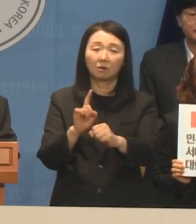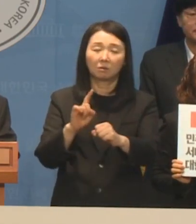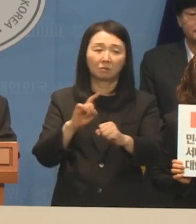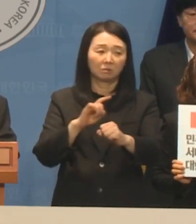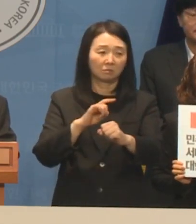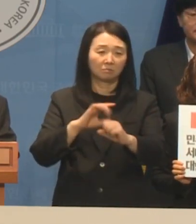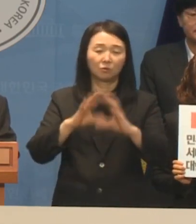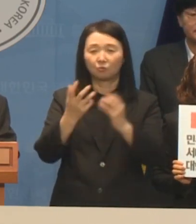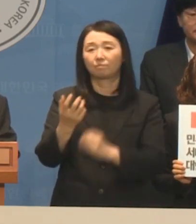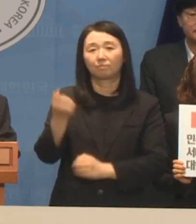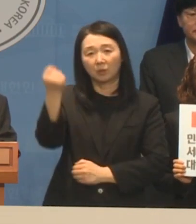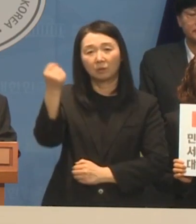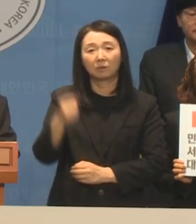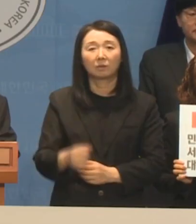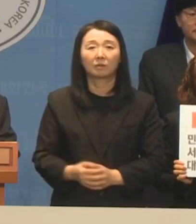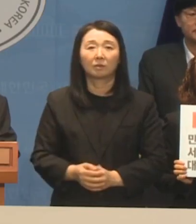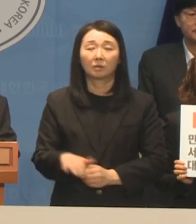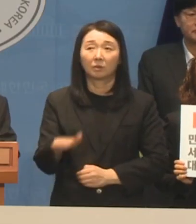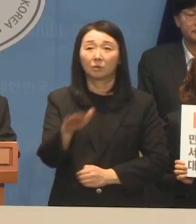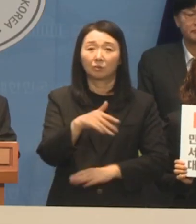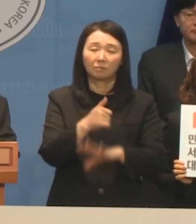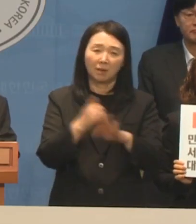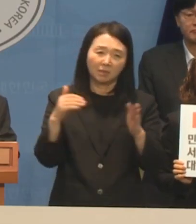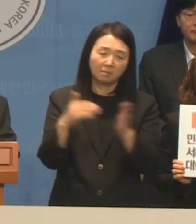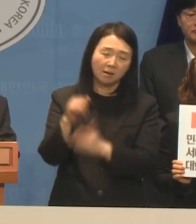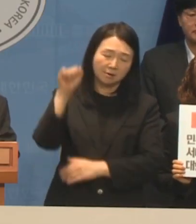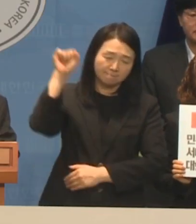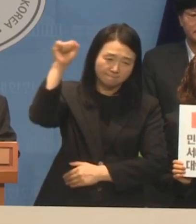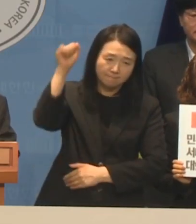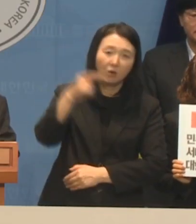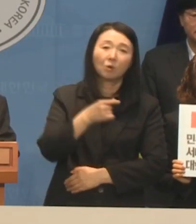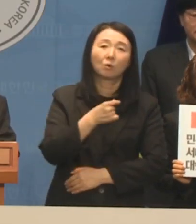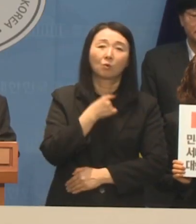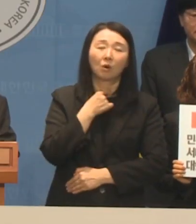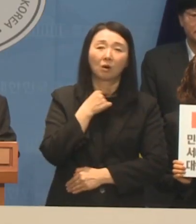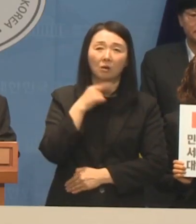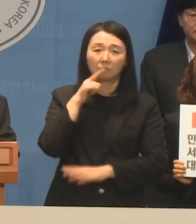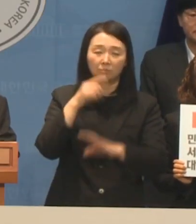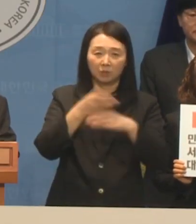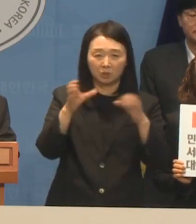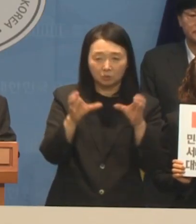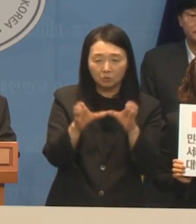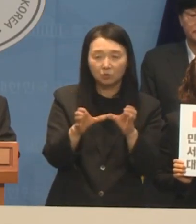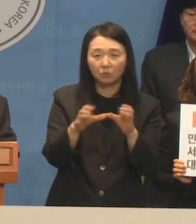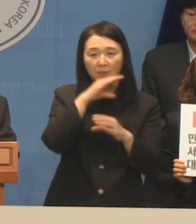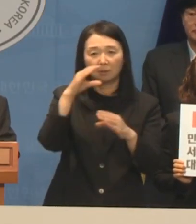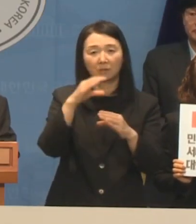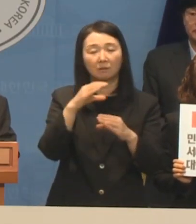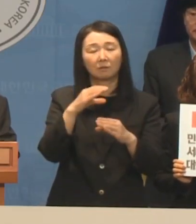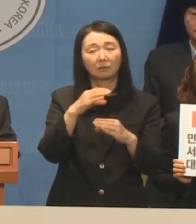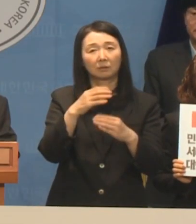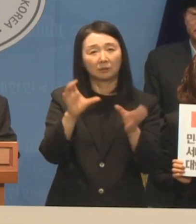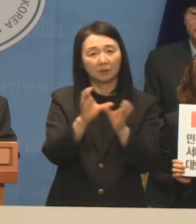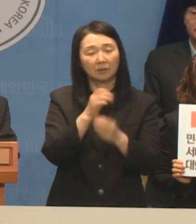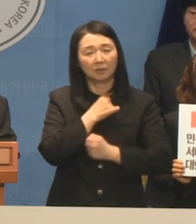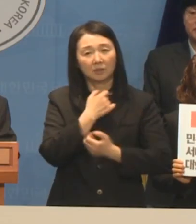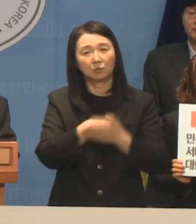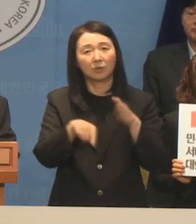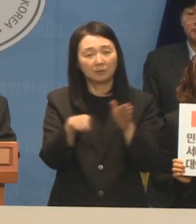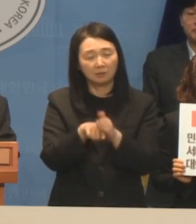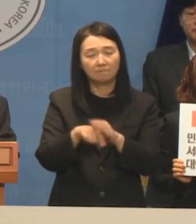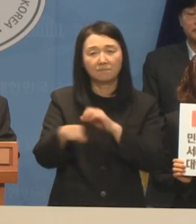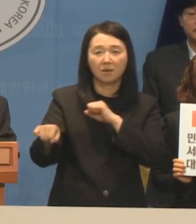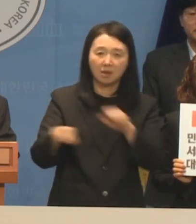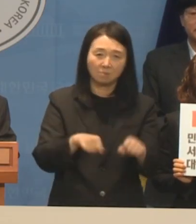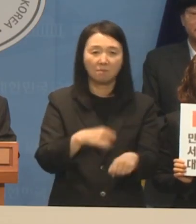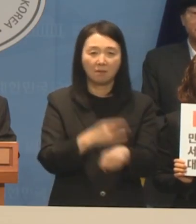국민에게 있습니다. 우리는 끝까지 싸울 것이며 민주주의와 정의를 지키기 위해